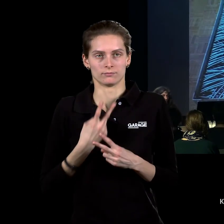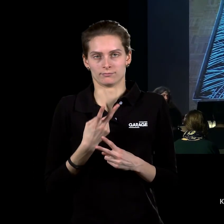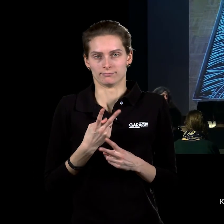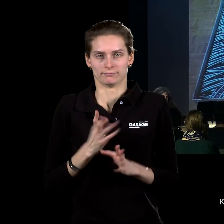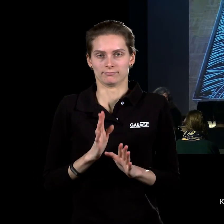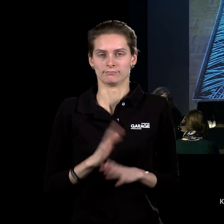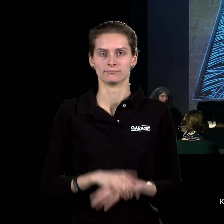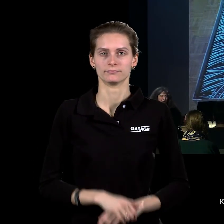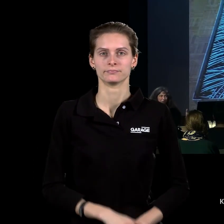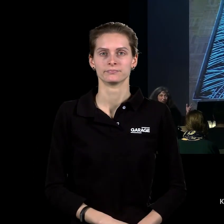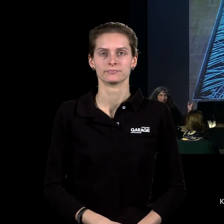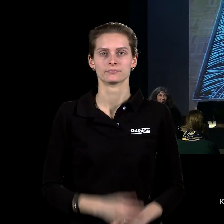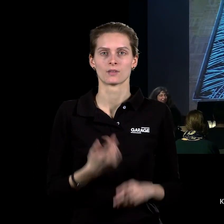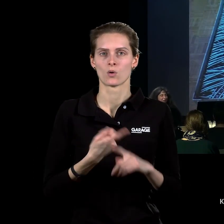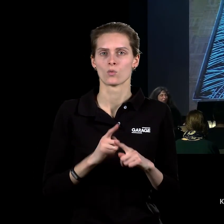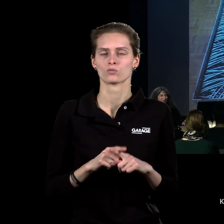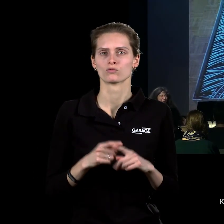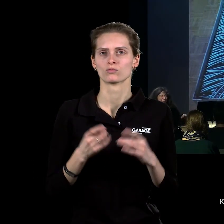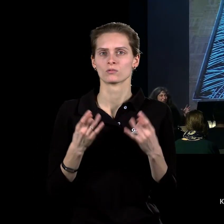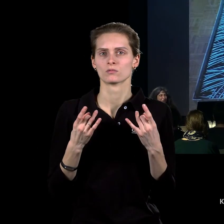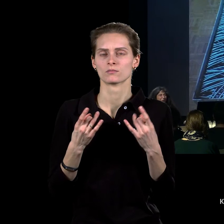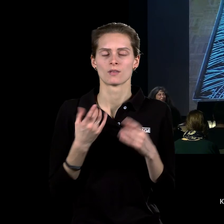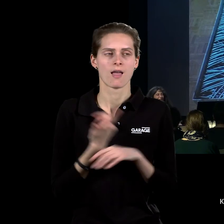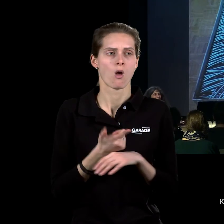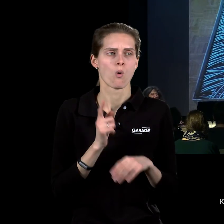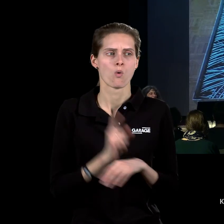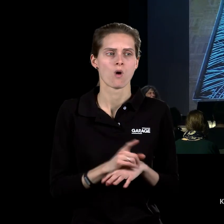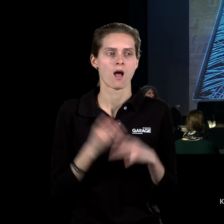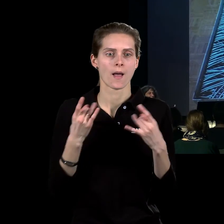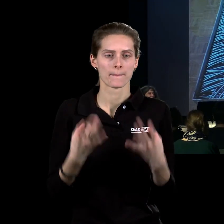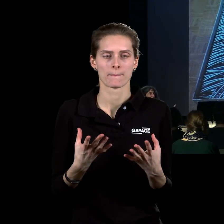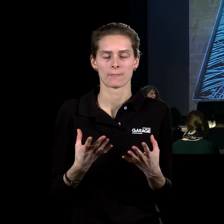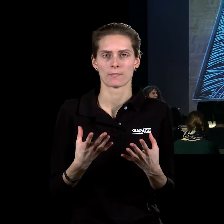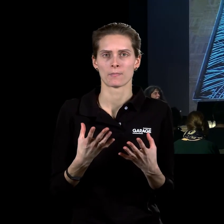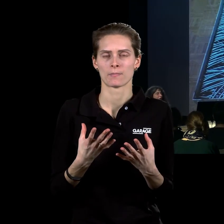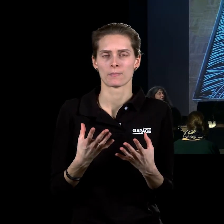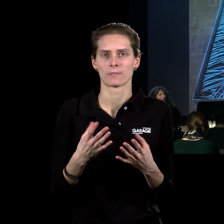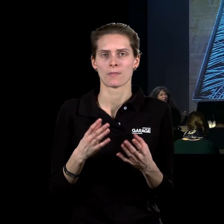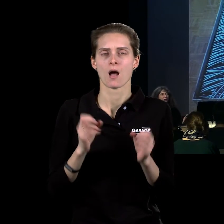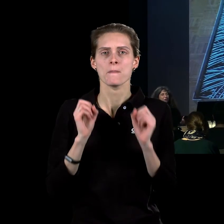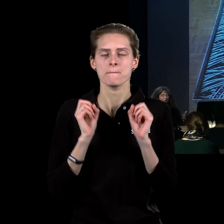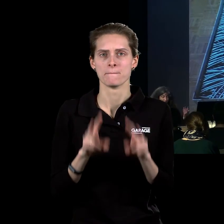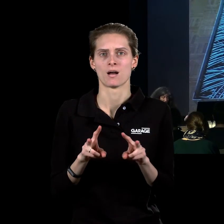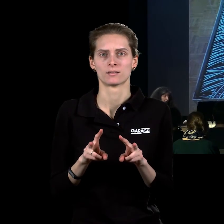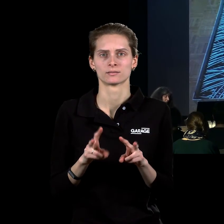и довольно-то опасным, это какой-то дикобраз такой вывернутый наизнанку. Оказывается, вот этот самый